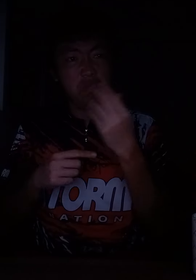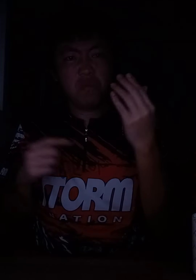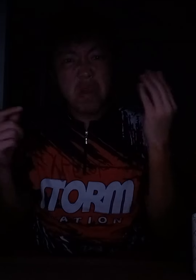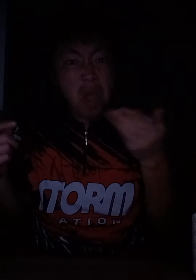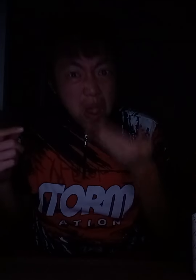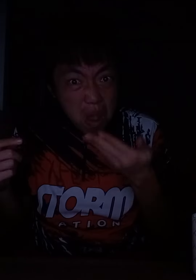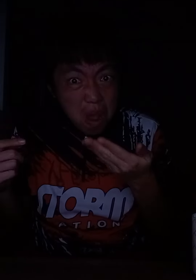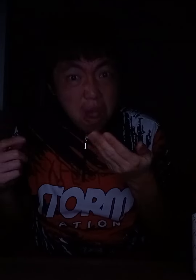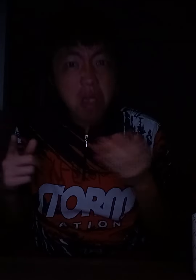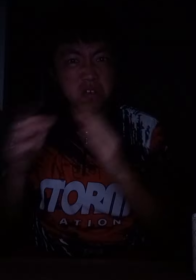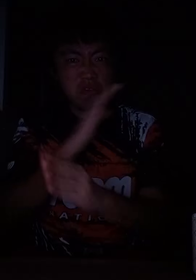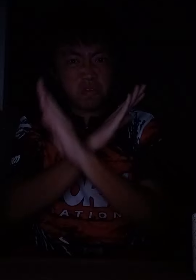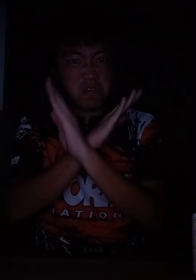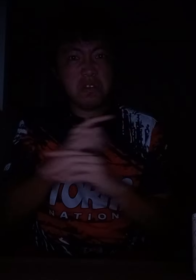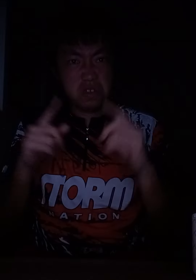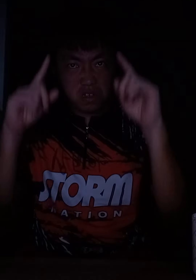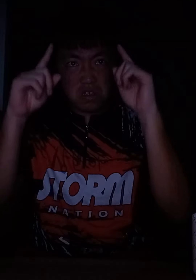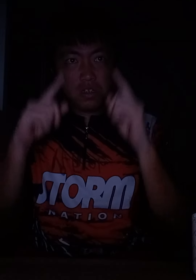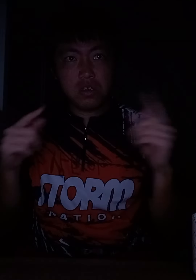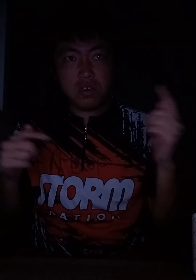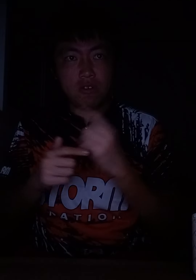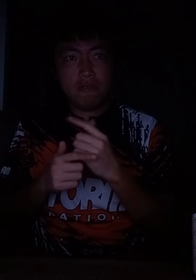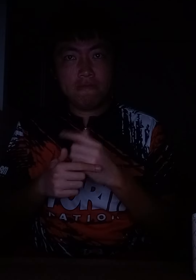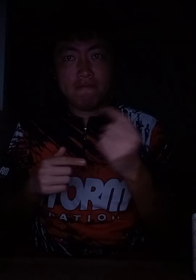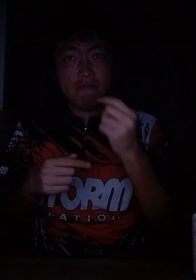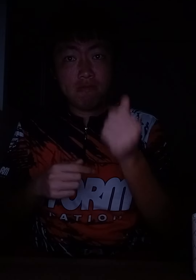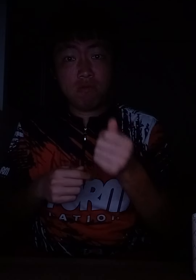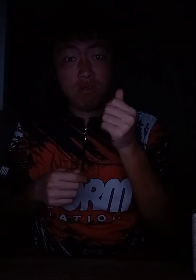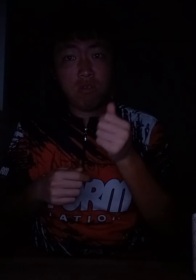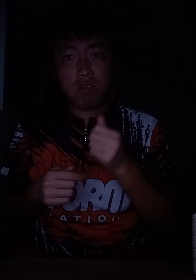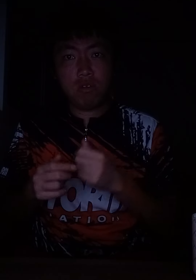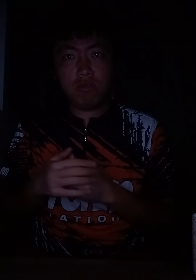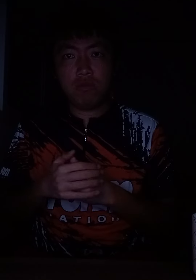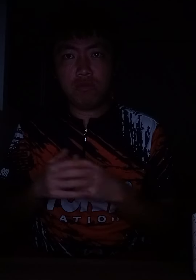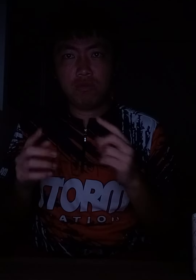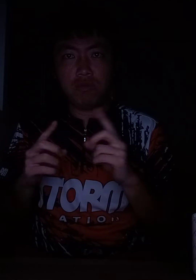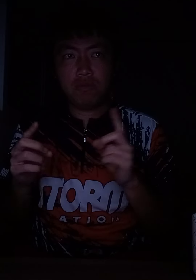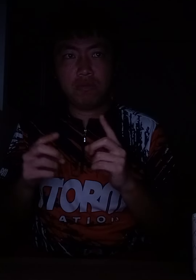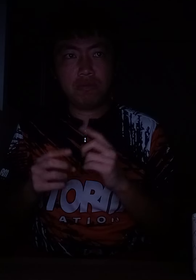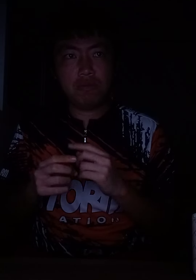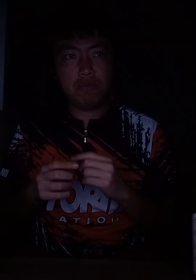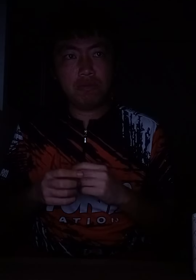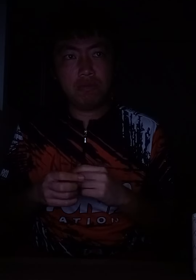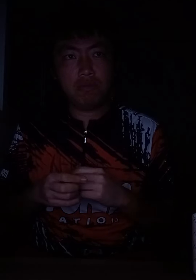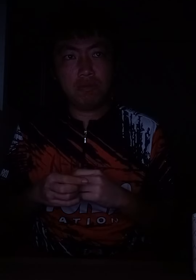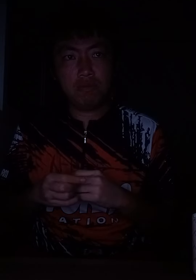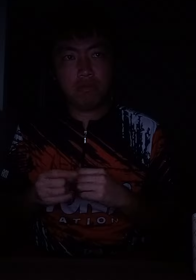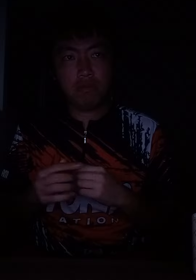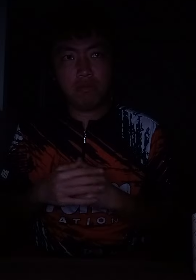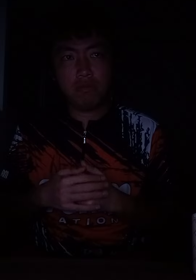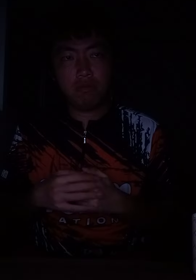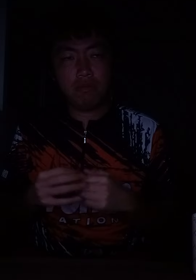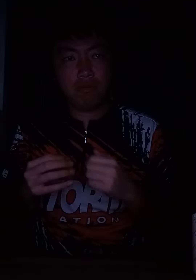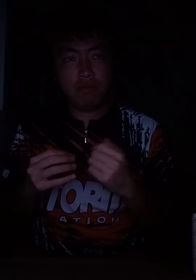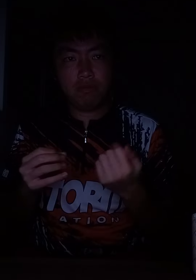모양이에요. 침 뱉지 말. 그게 화가 나서 이 칼을 꺼냈다. 예? 이 사실 그 알고 보니까 이제 정가가